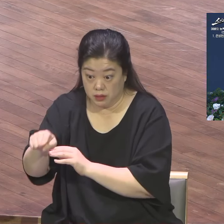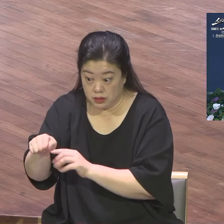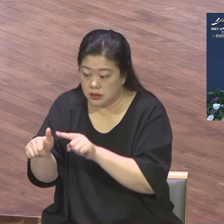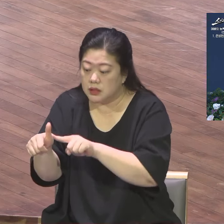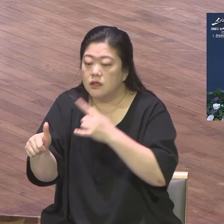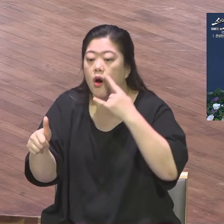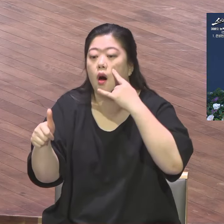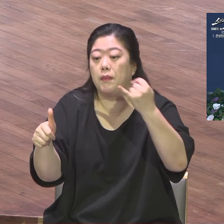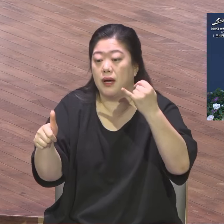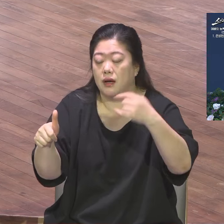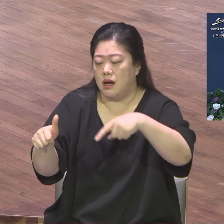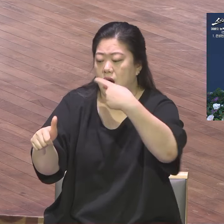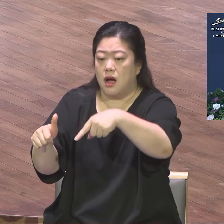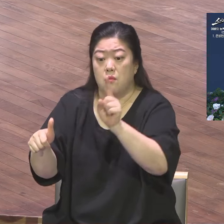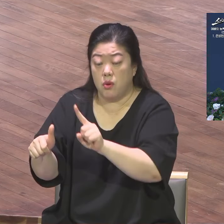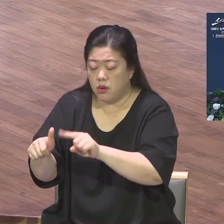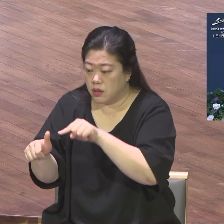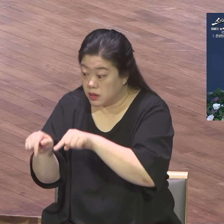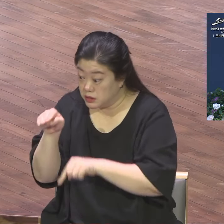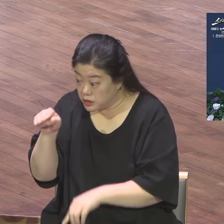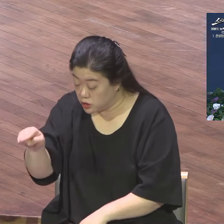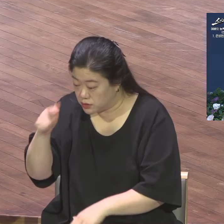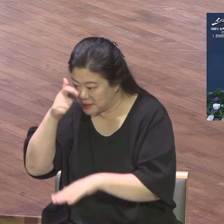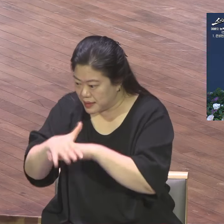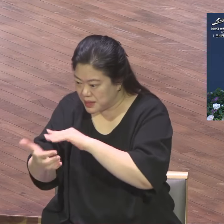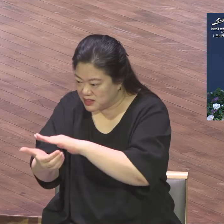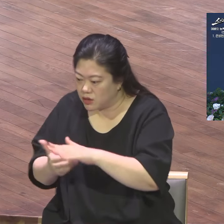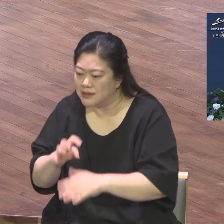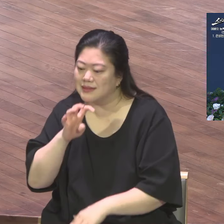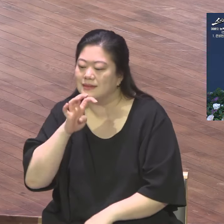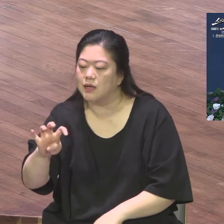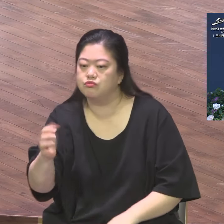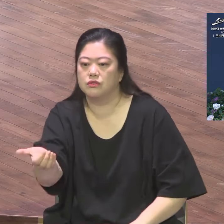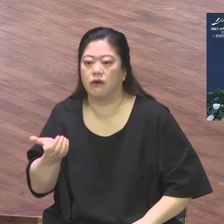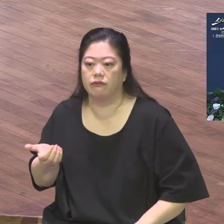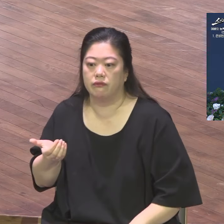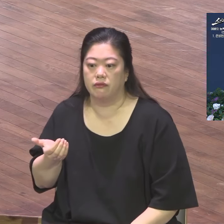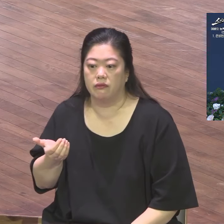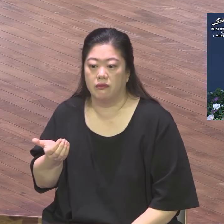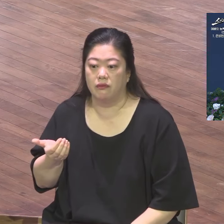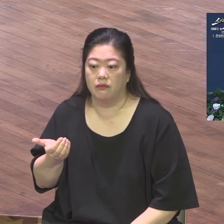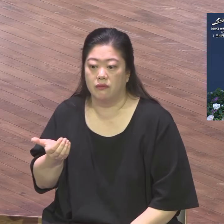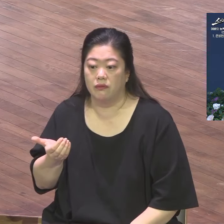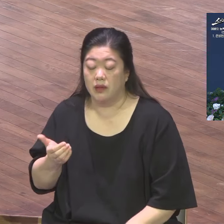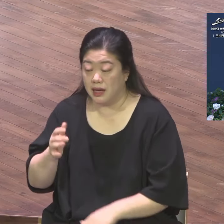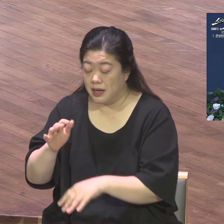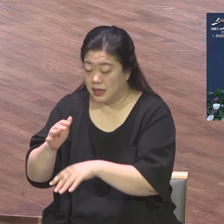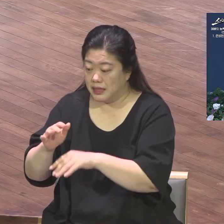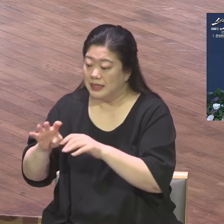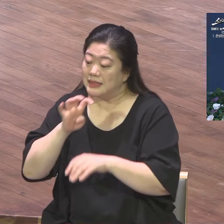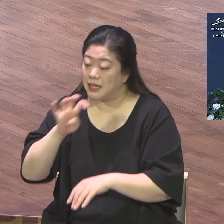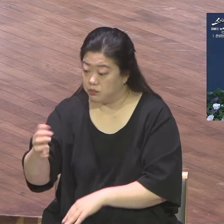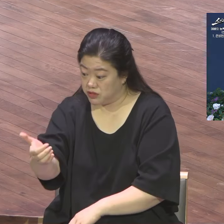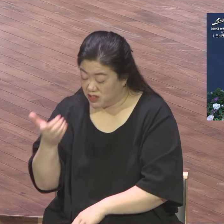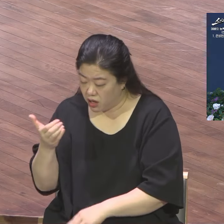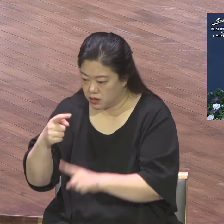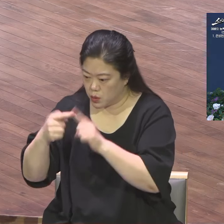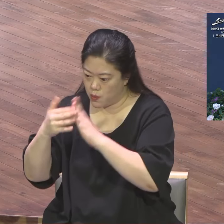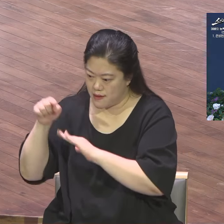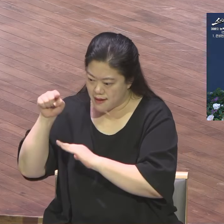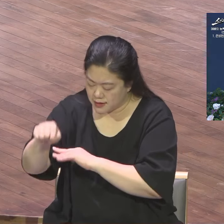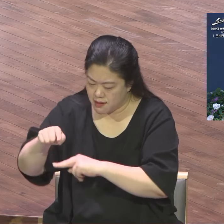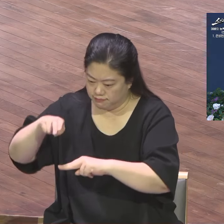평생 그 세계 최고 부호가, 미국에만 해도 최고 부호가 록펠러가 제일